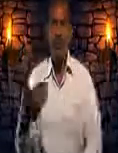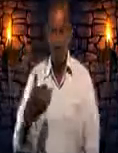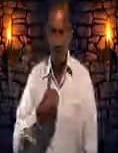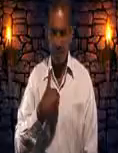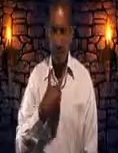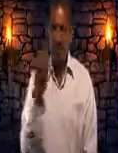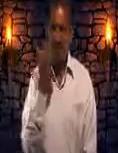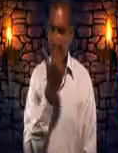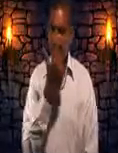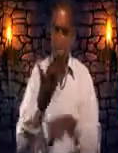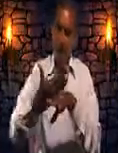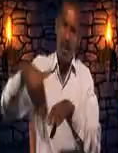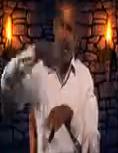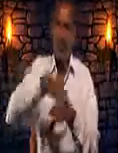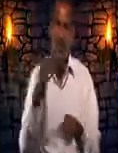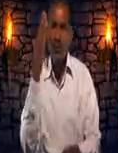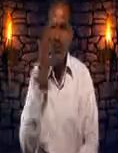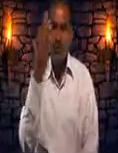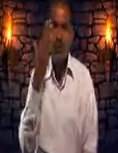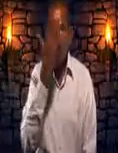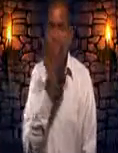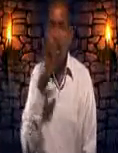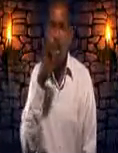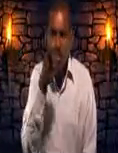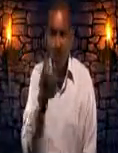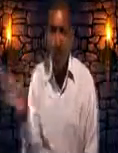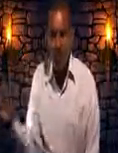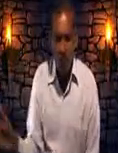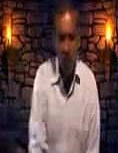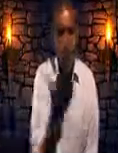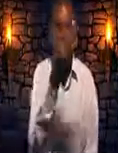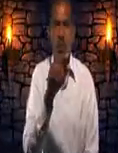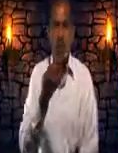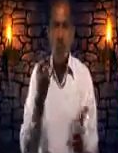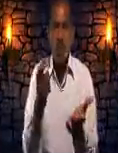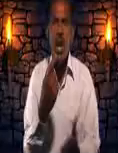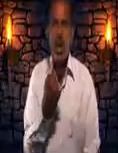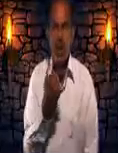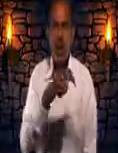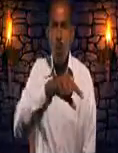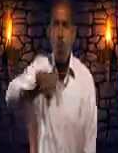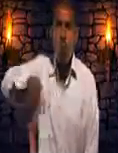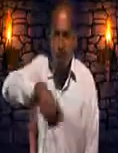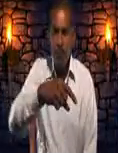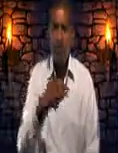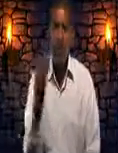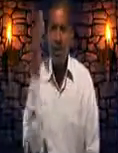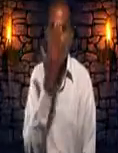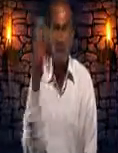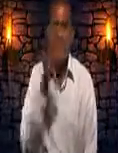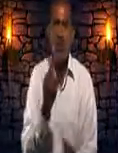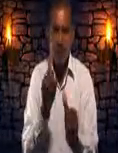சேருண்டாக்கி என் கண்களின் மேல் பூசி, நீ போய் சீலோவாம் குளத்திலே கழுவு என்றார்.